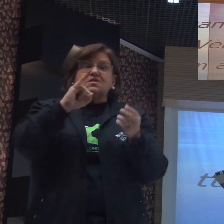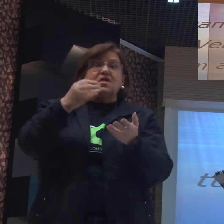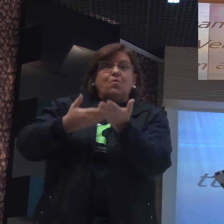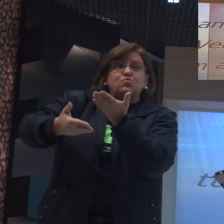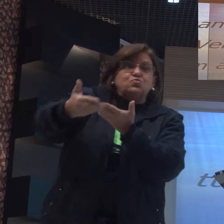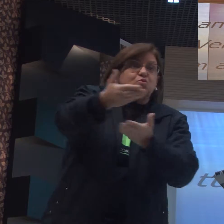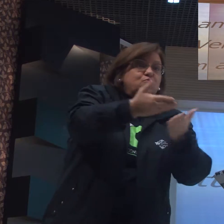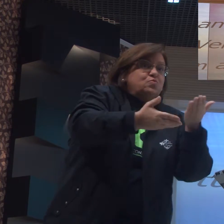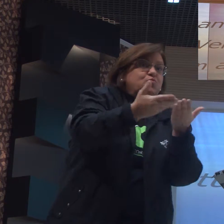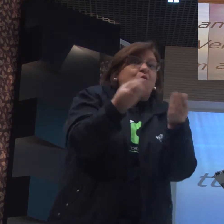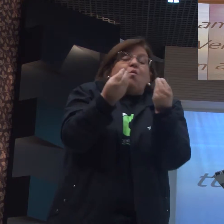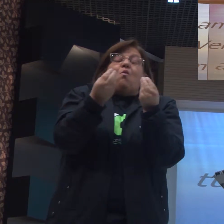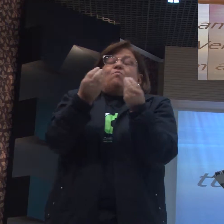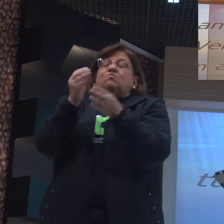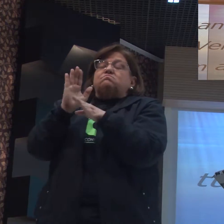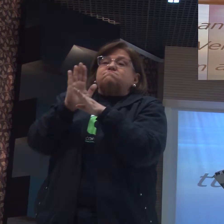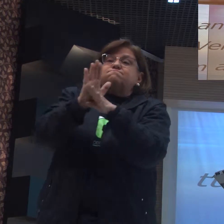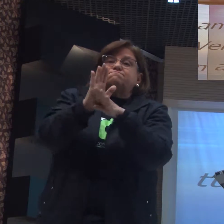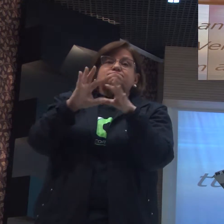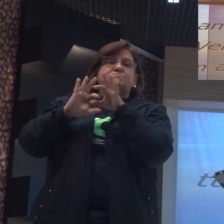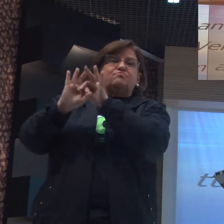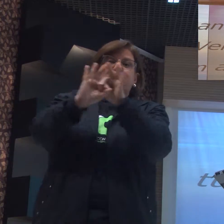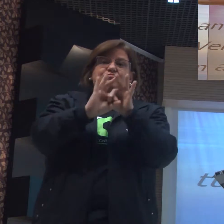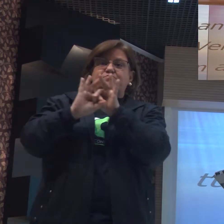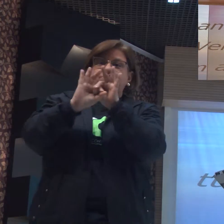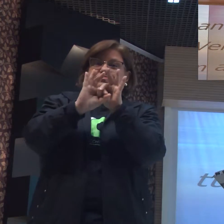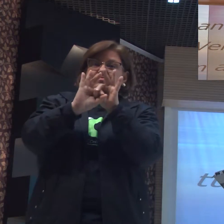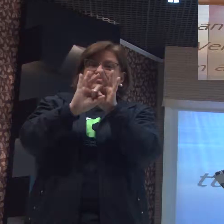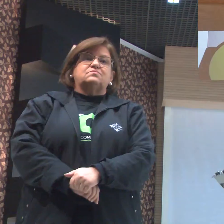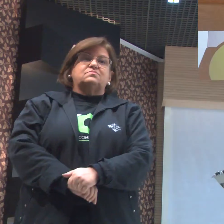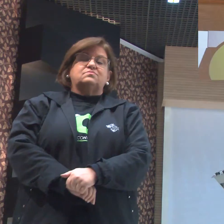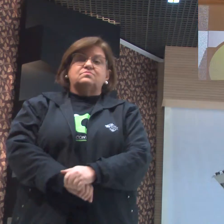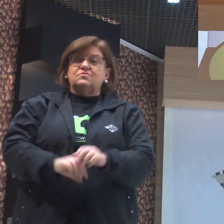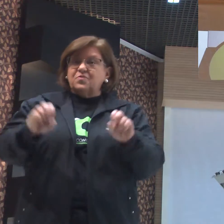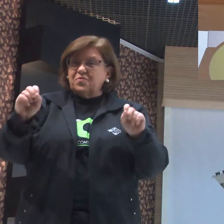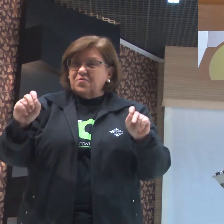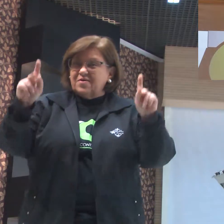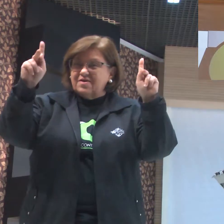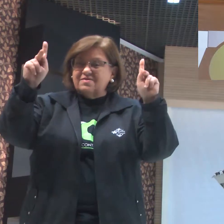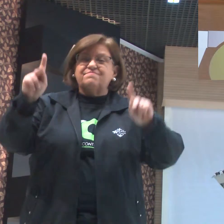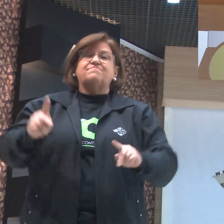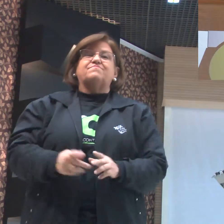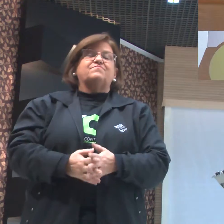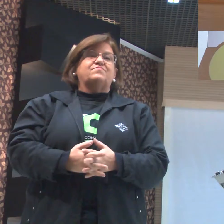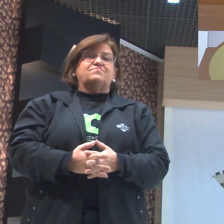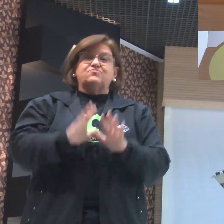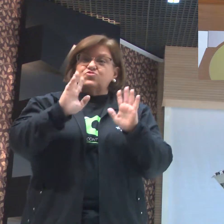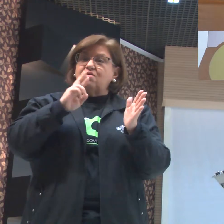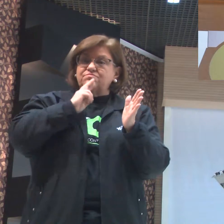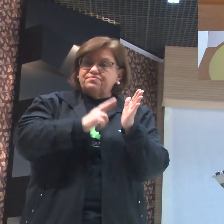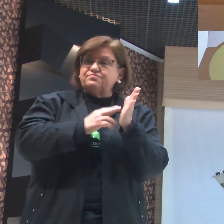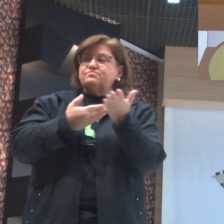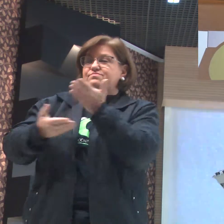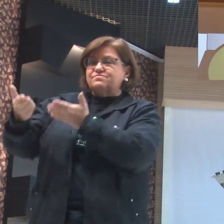para a unidade? Então, escreva uma resposta. Ok. Compartilhou aí a sua